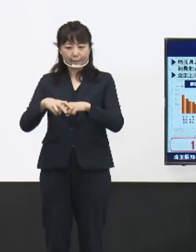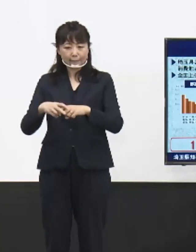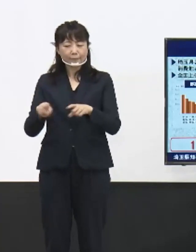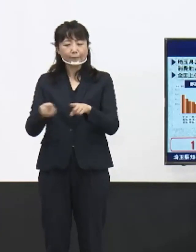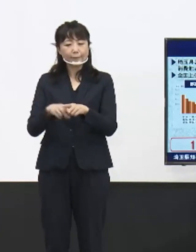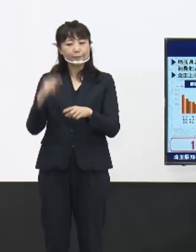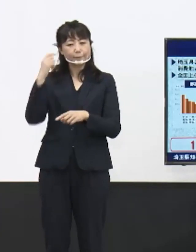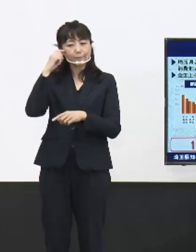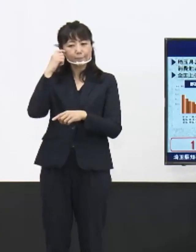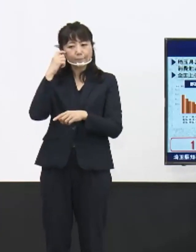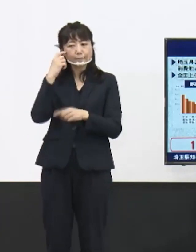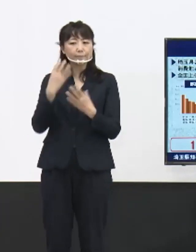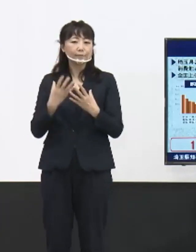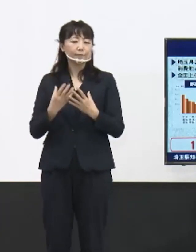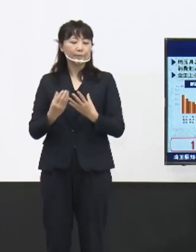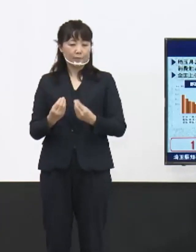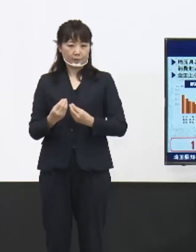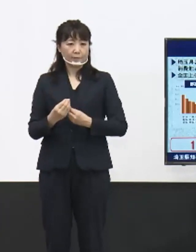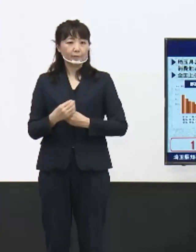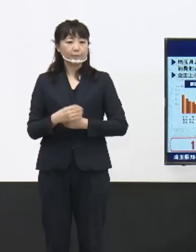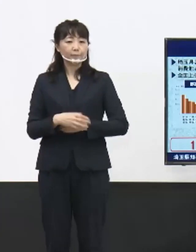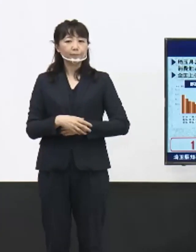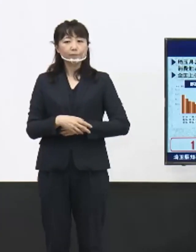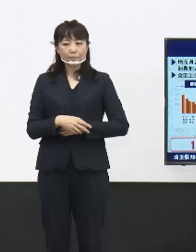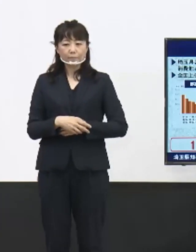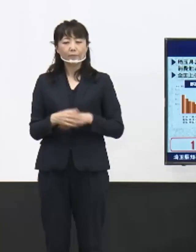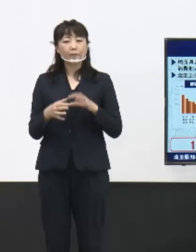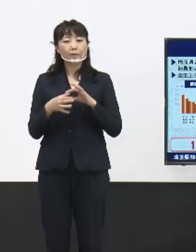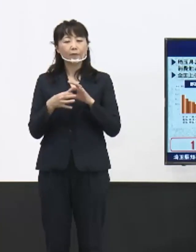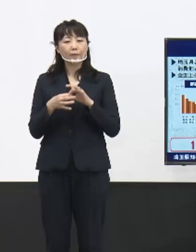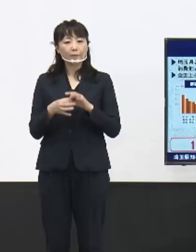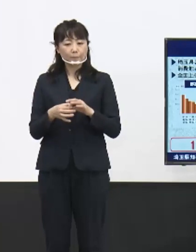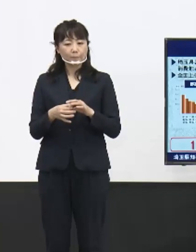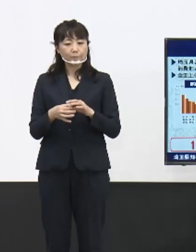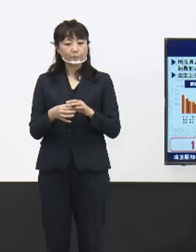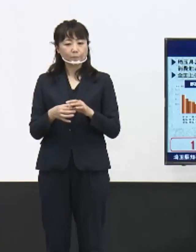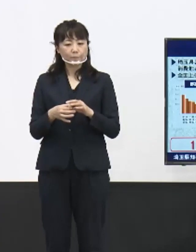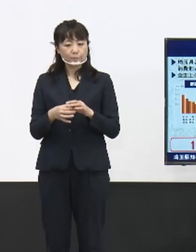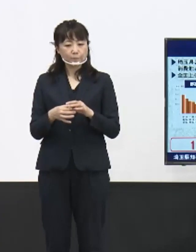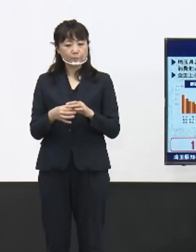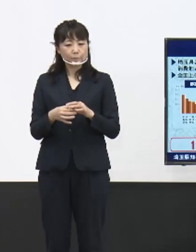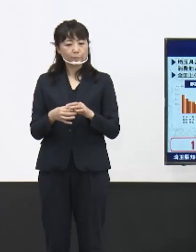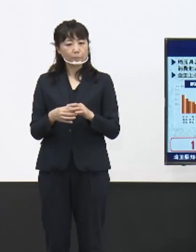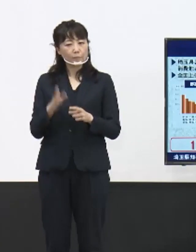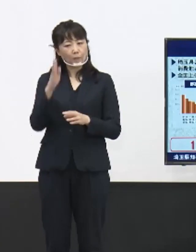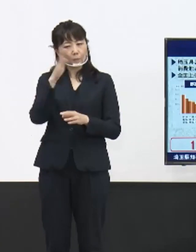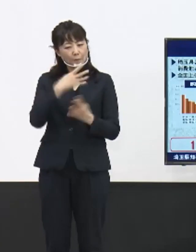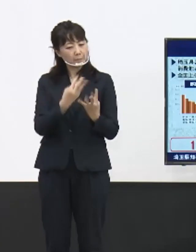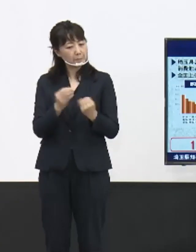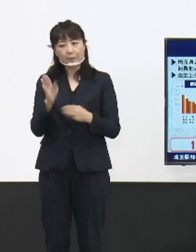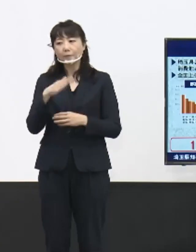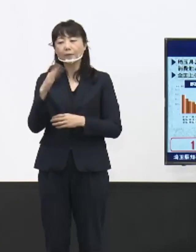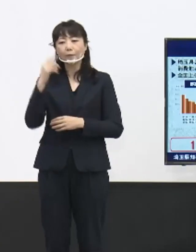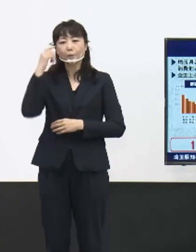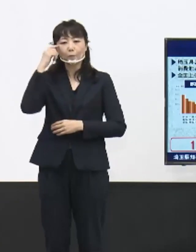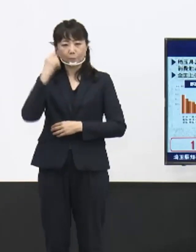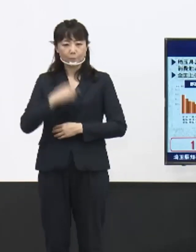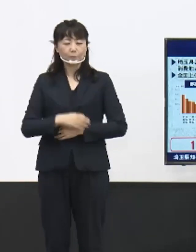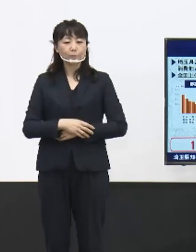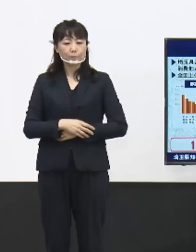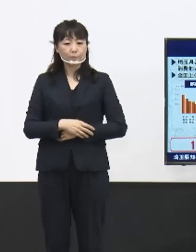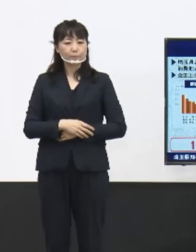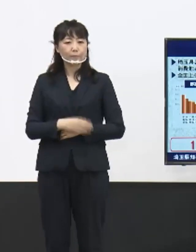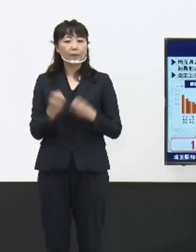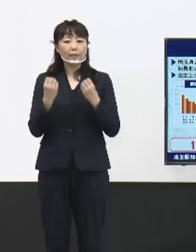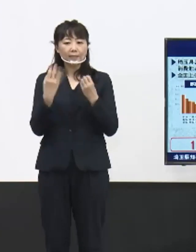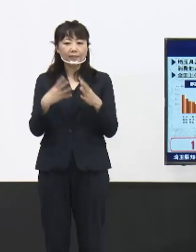和レッズ側にとっても都合が良くなければ、これはなかなか難しいことになると思います。そして先ほど申し上げた新